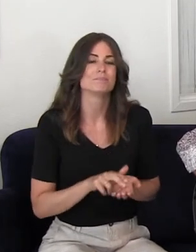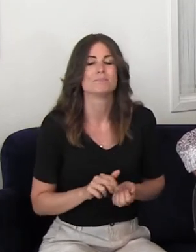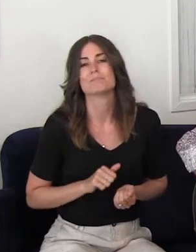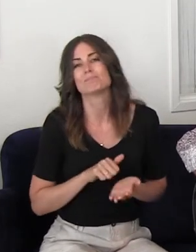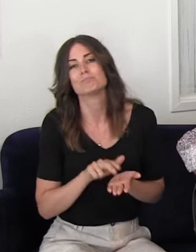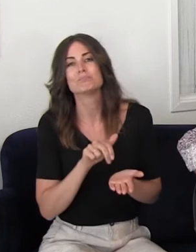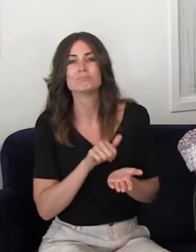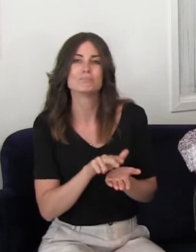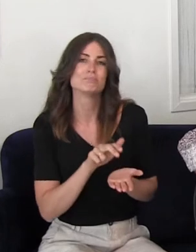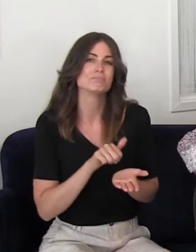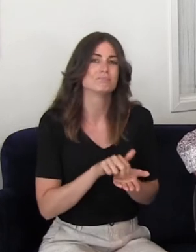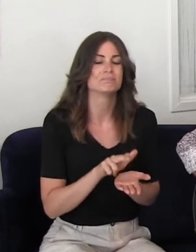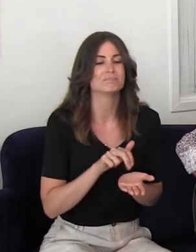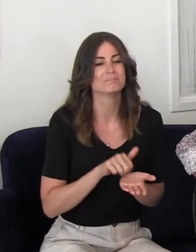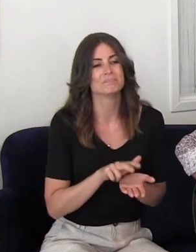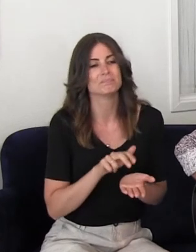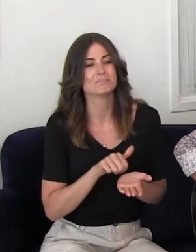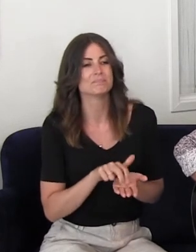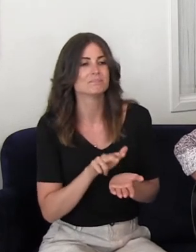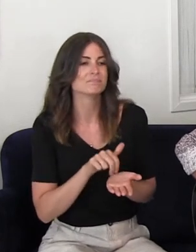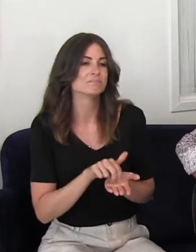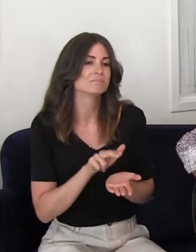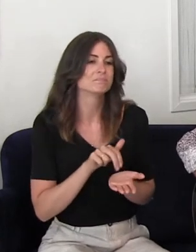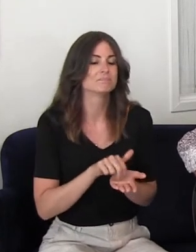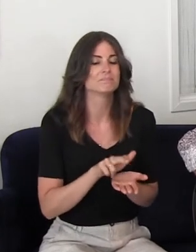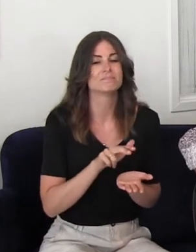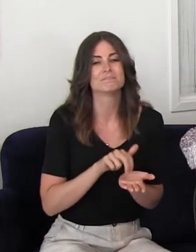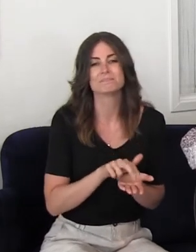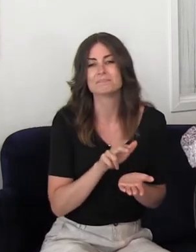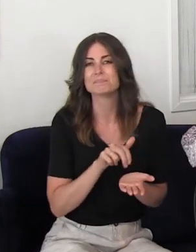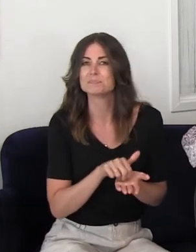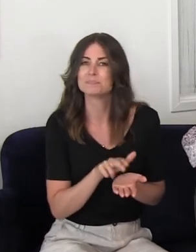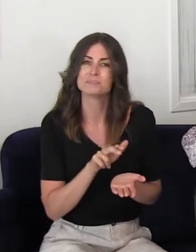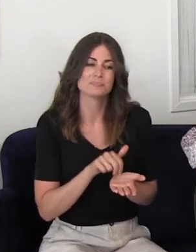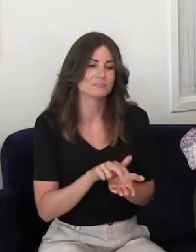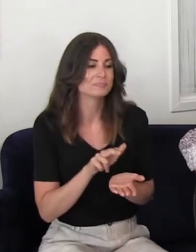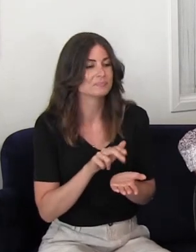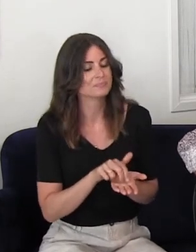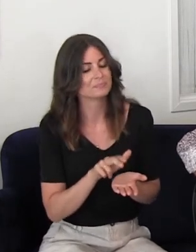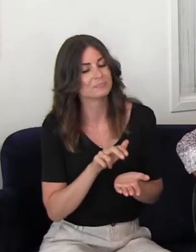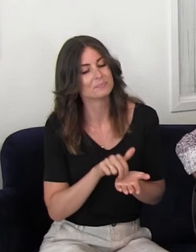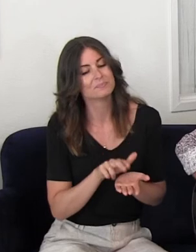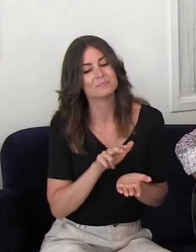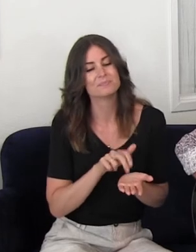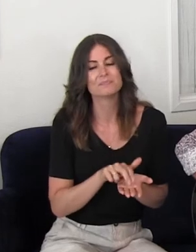Thank you.